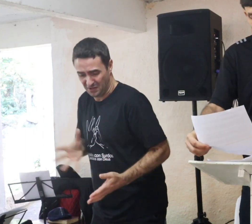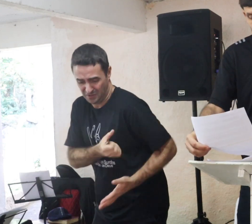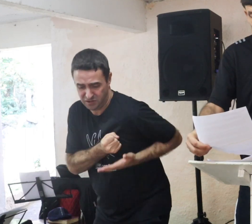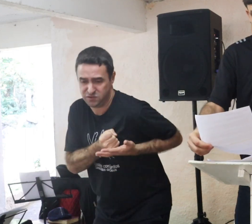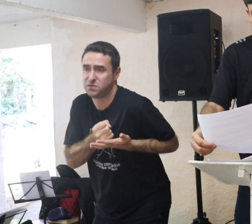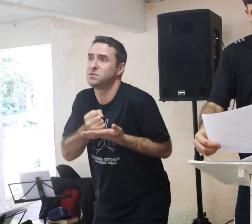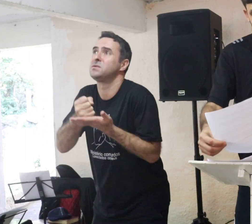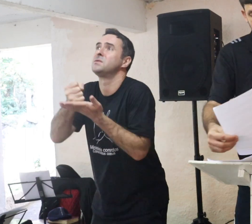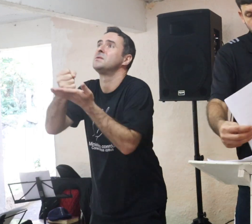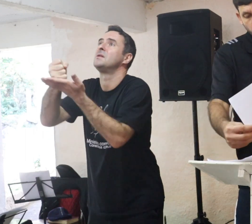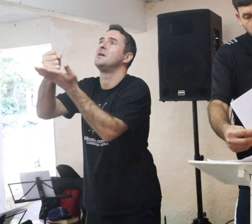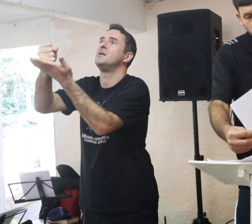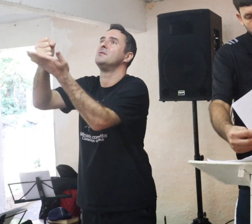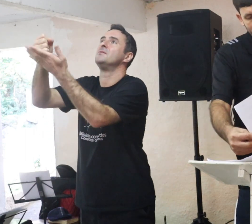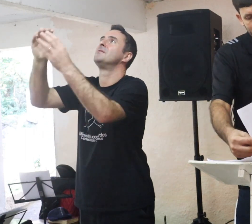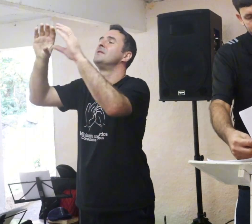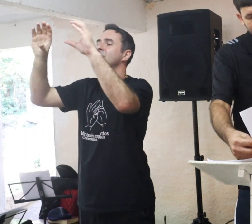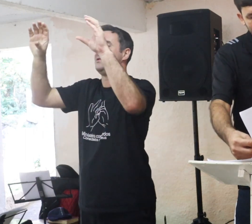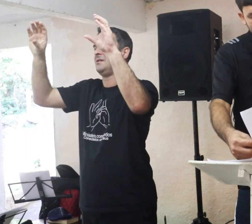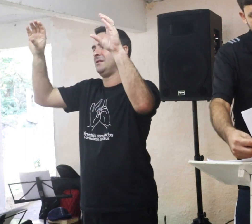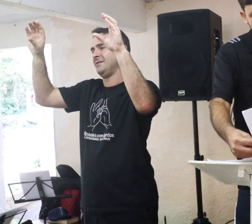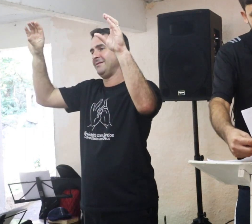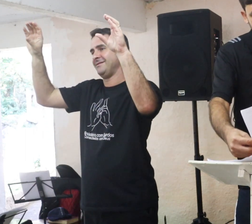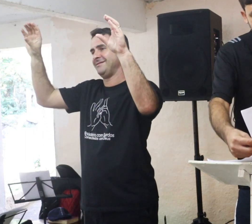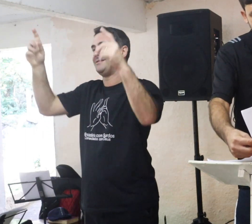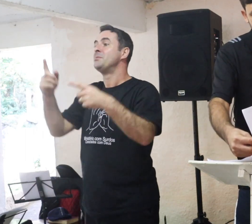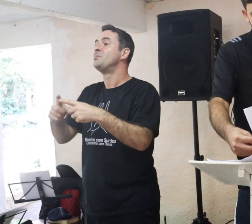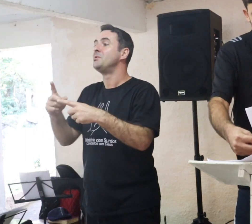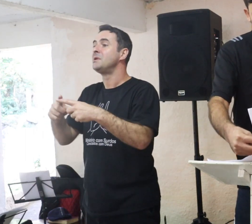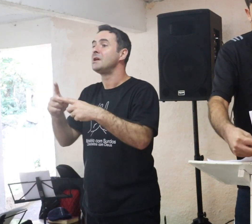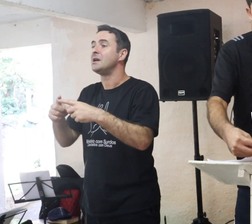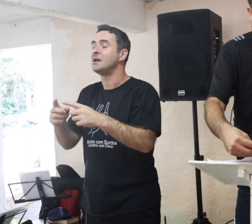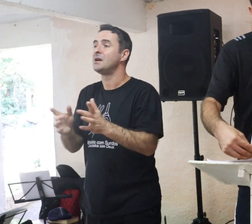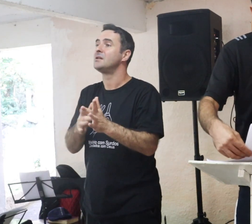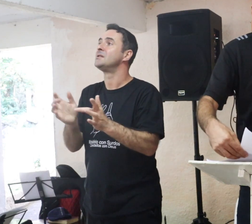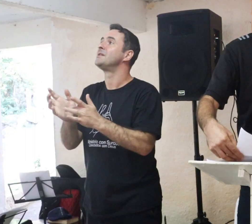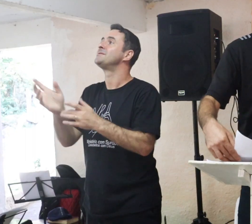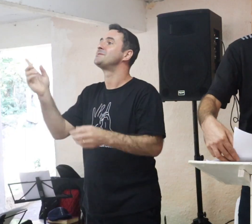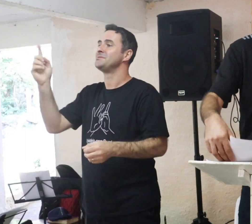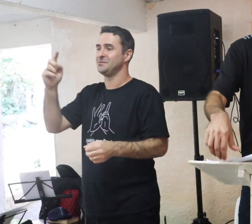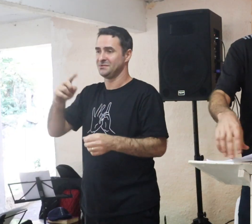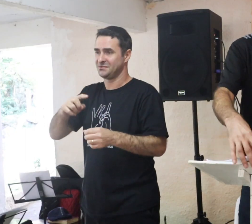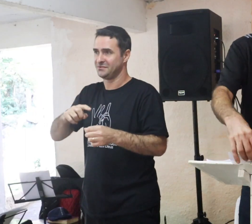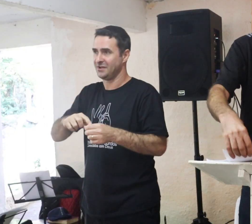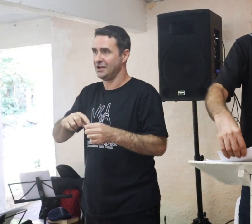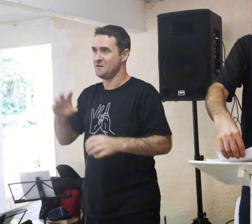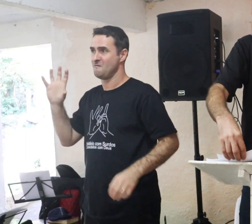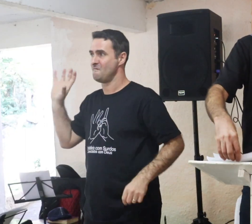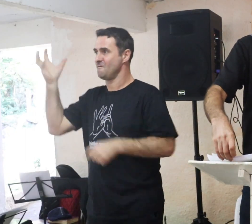de Jesus, ela vai consumar a esperança da igreja.